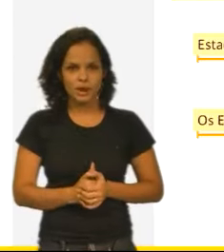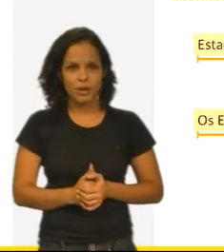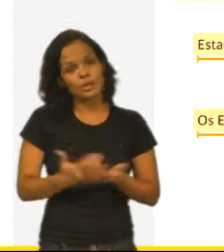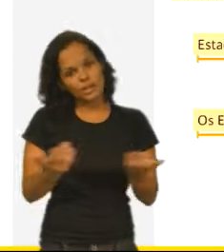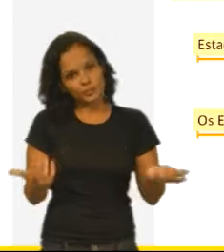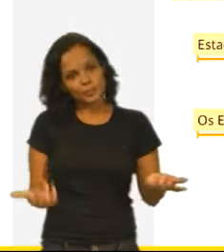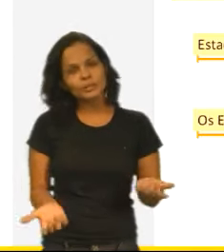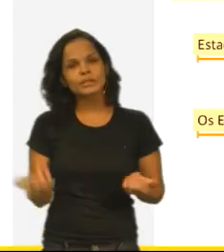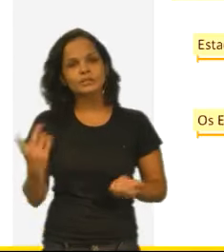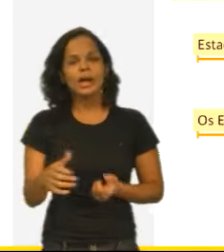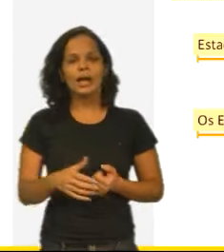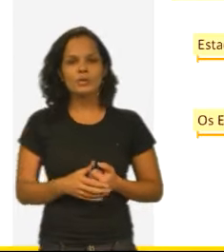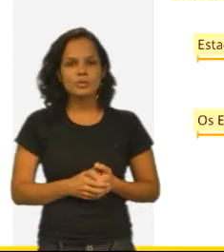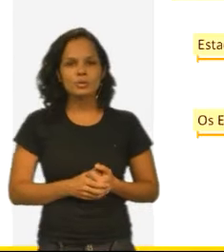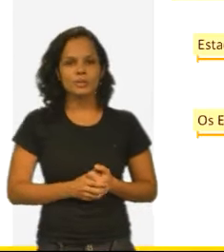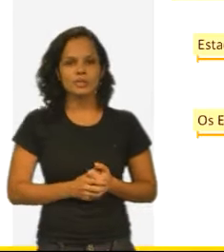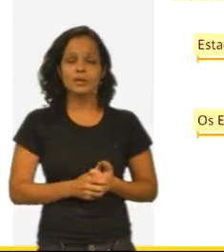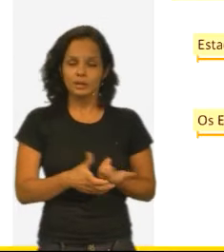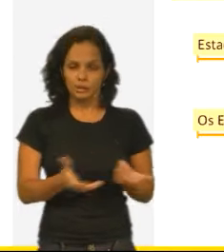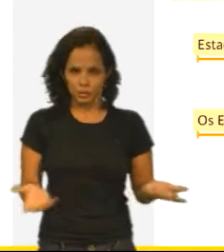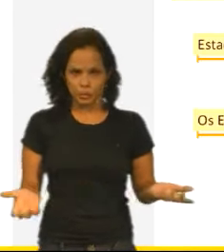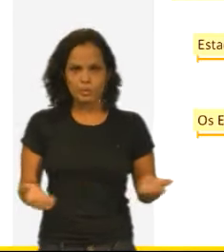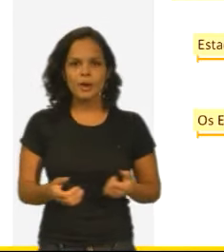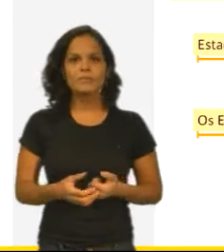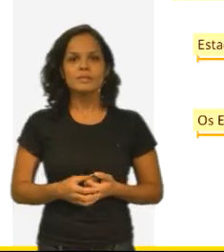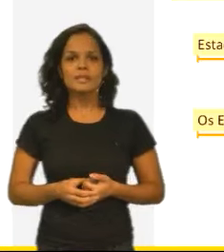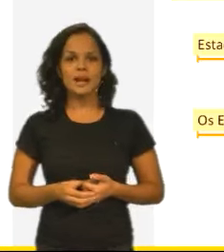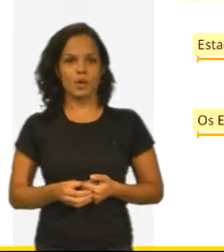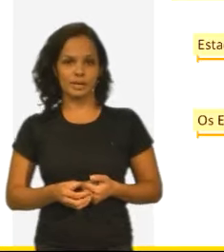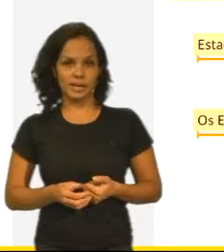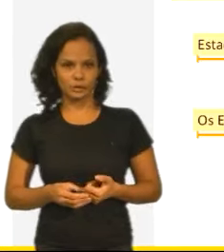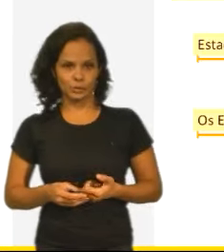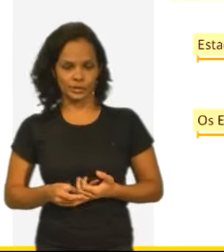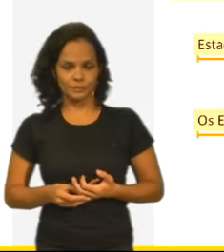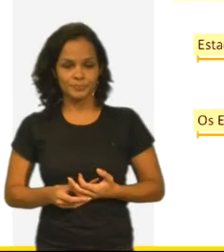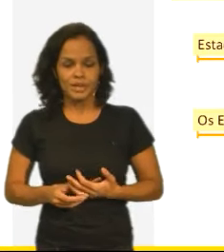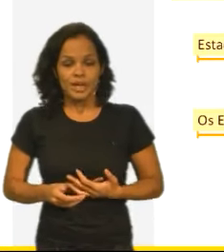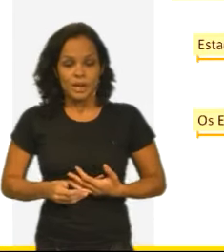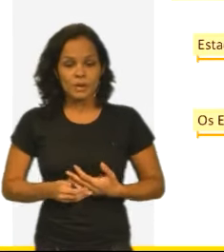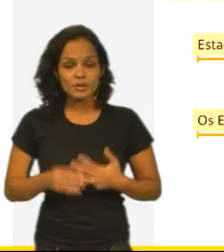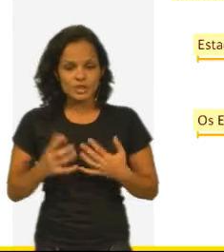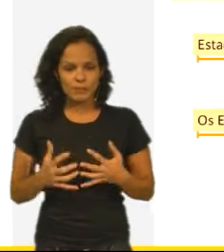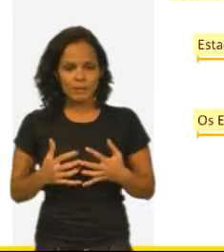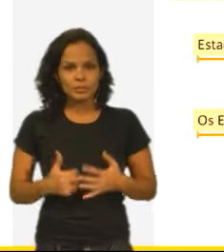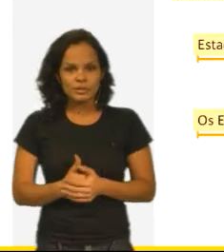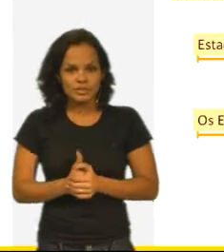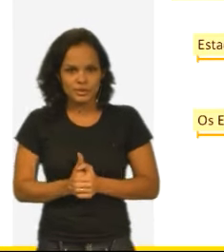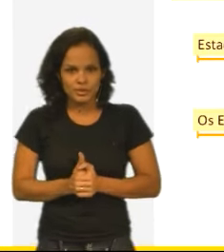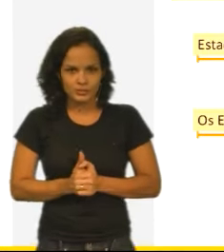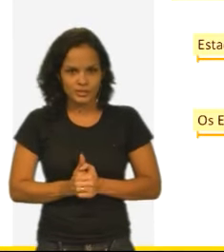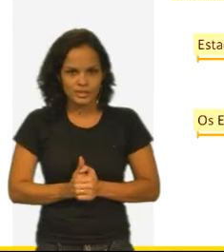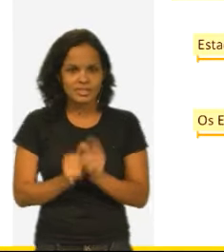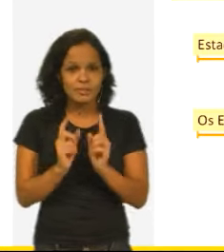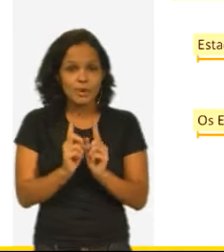plural e, portanto, a concordância no plural será obrigatória. Eu quero chamar muita atenção de vocês que, embora eu